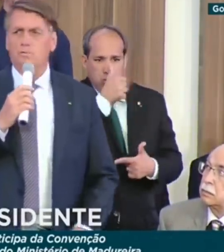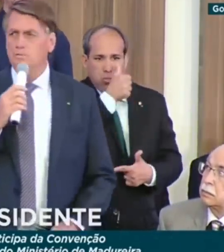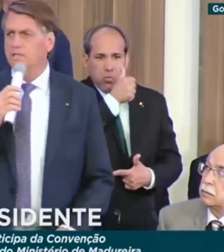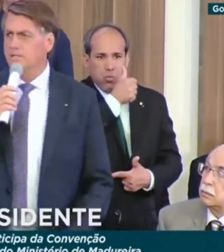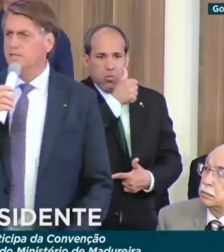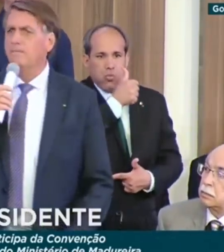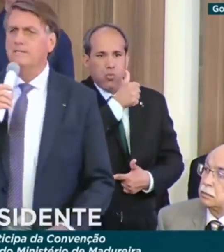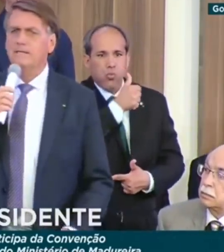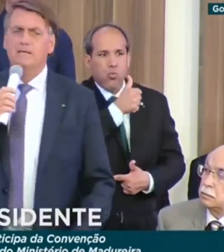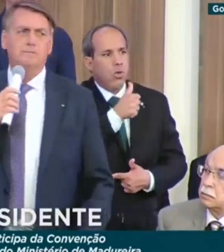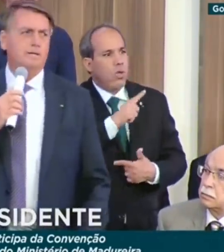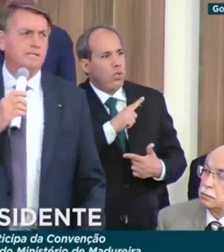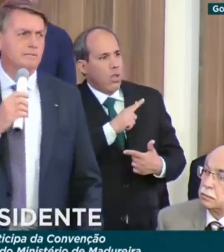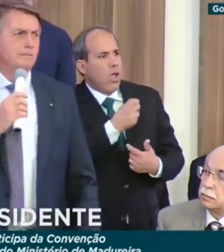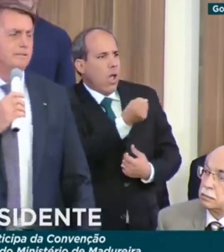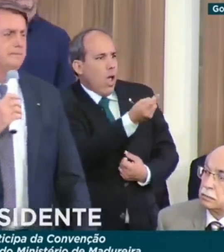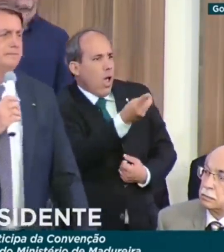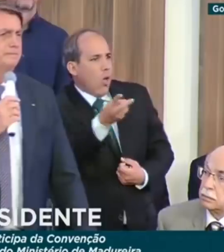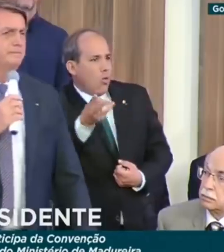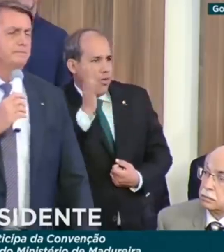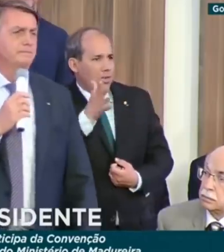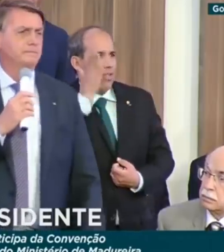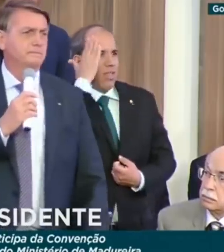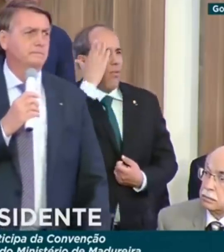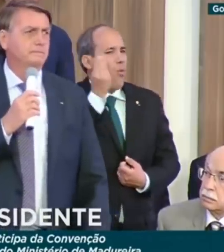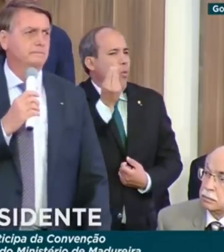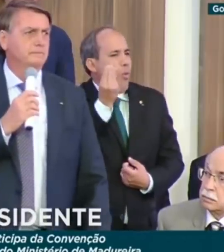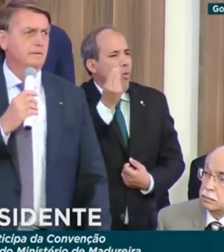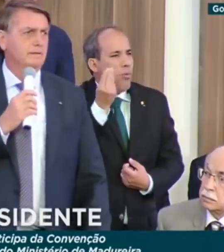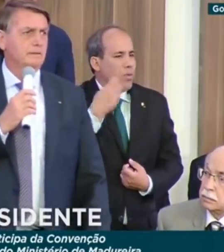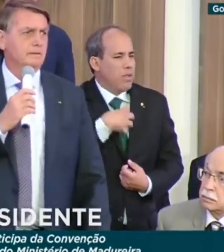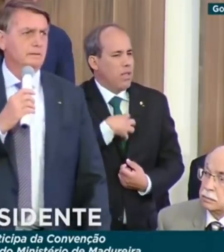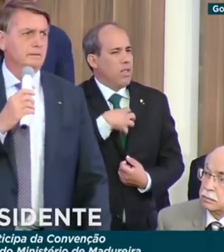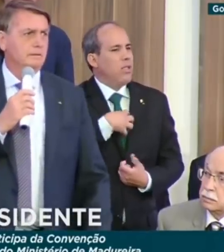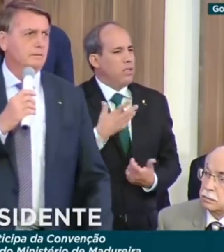que alguns aqui já passaram por esse momento.